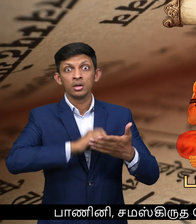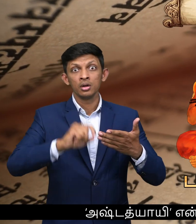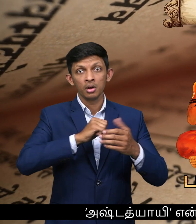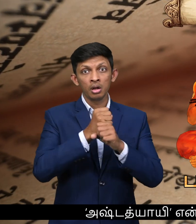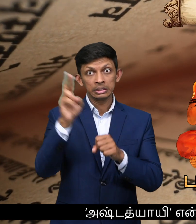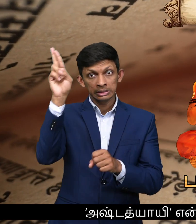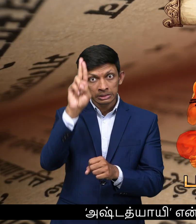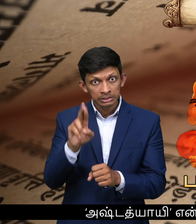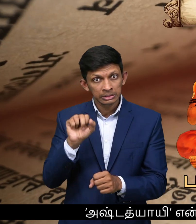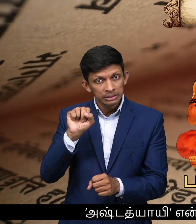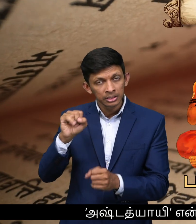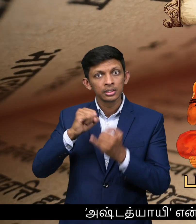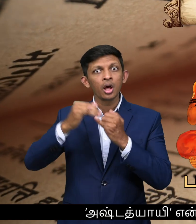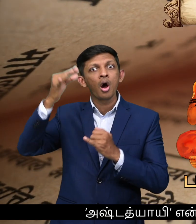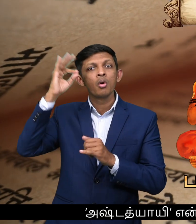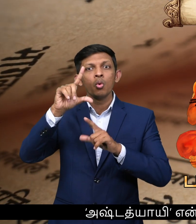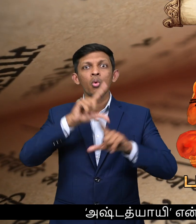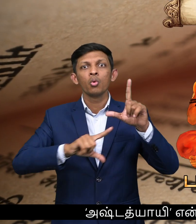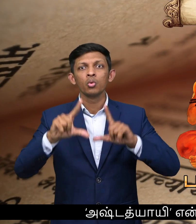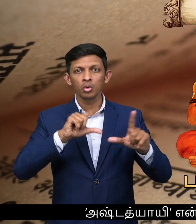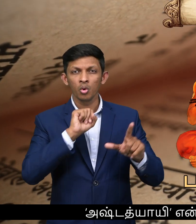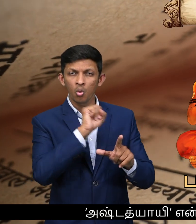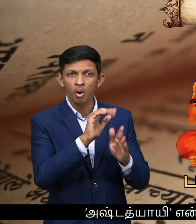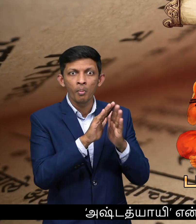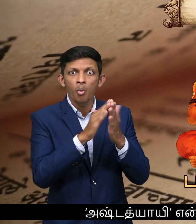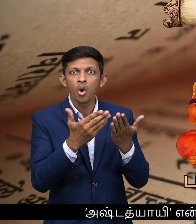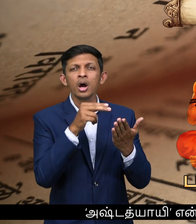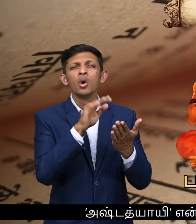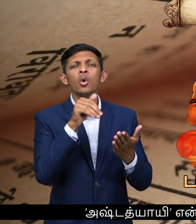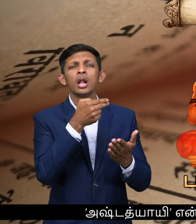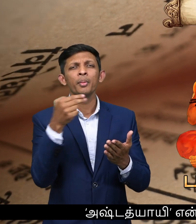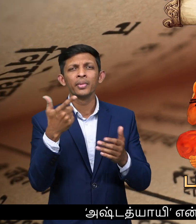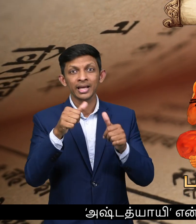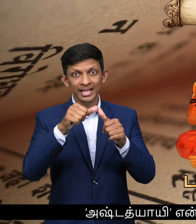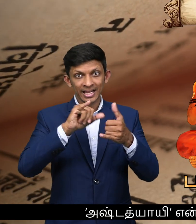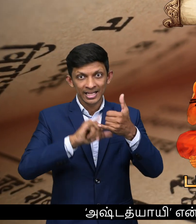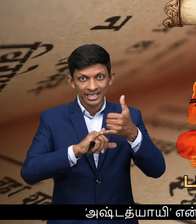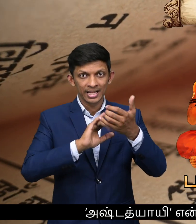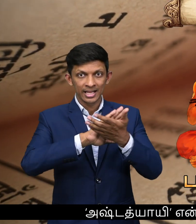பற்றி அஷ்டத்யாயி என்ற புத்தகத்தில் எழுதியுள்ளார்.